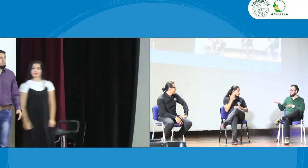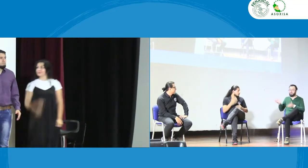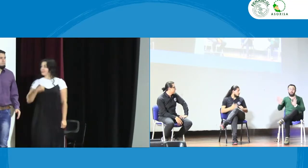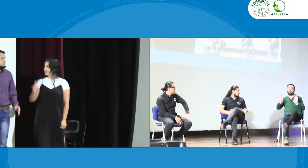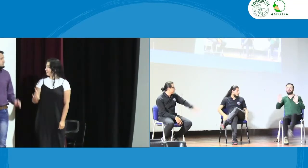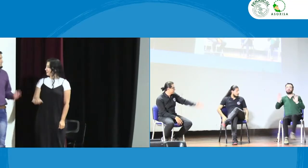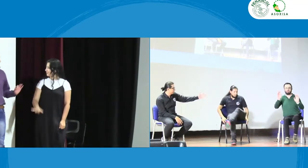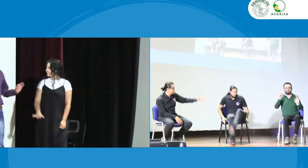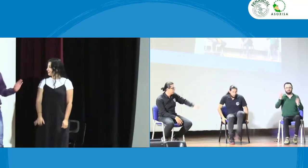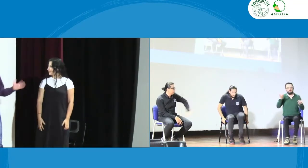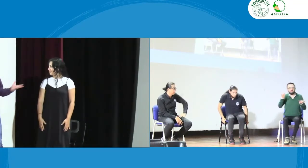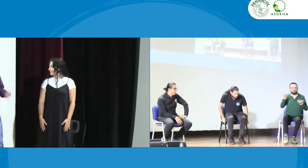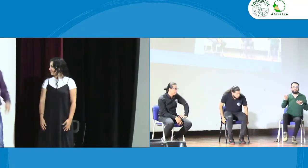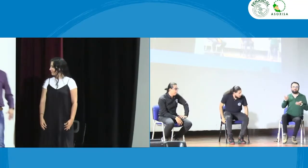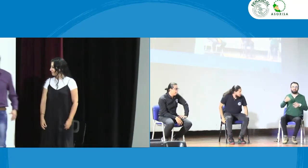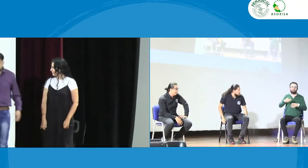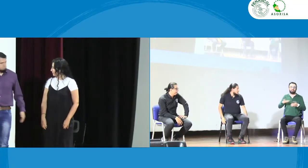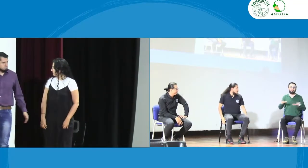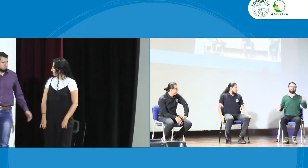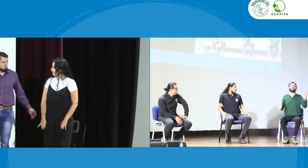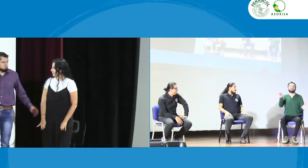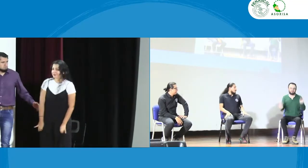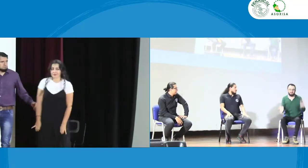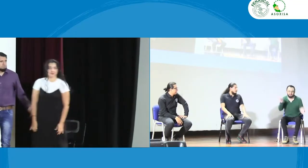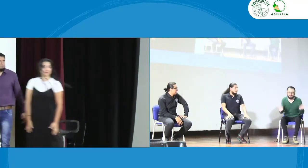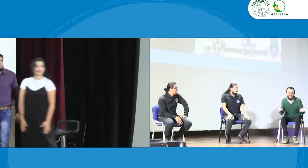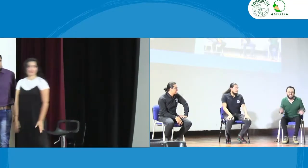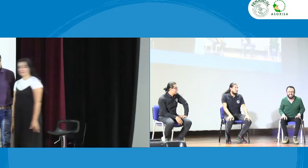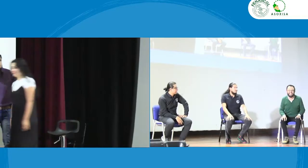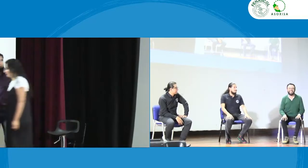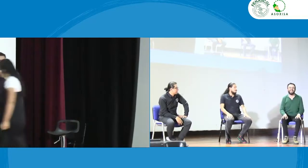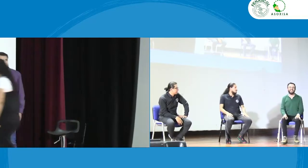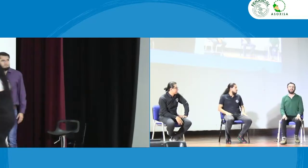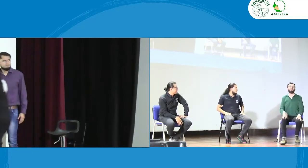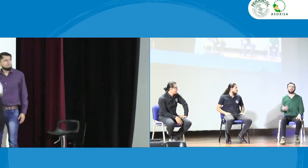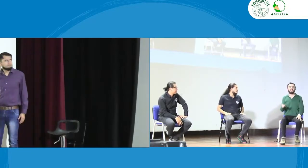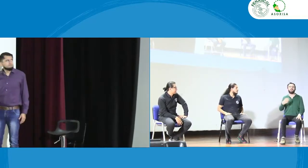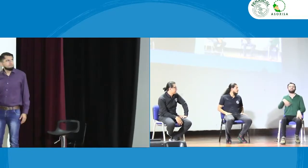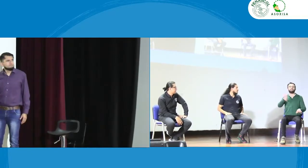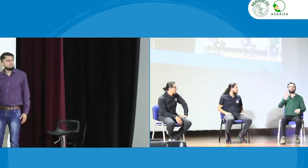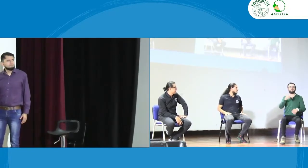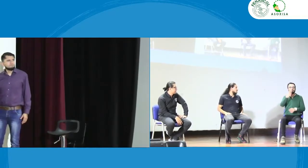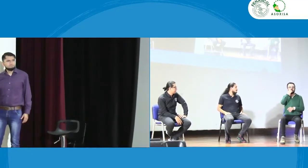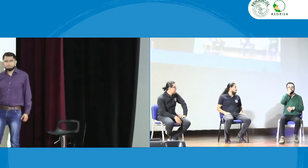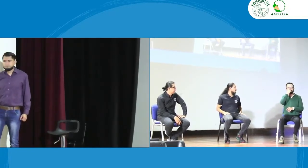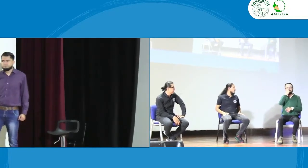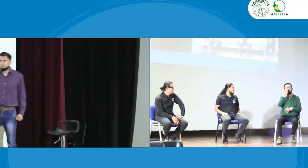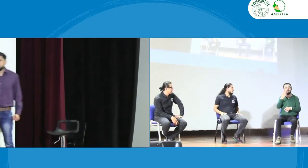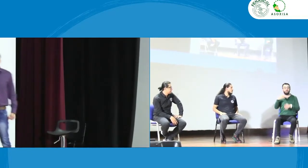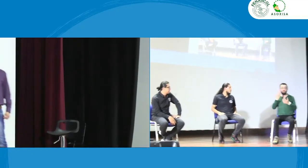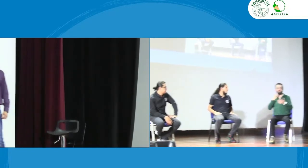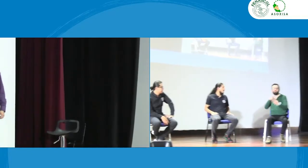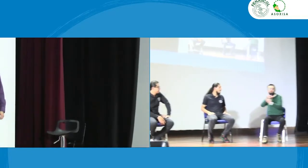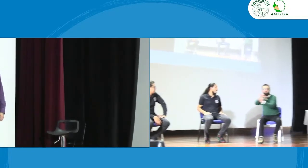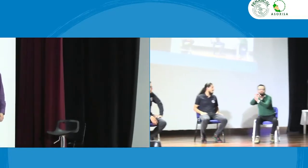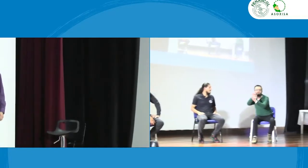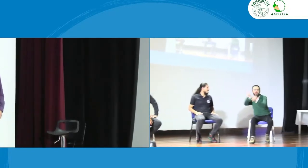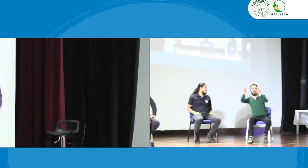bueno no sé voy yo entonces bueno bueno depende porque pues